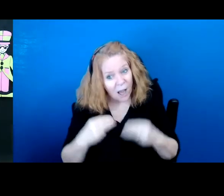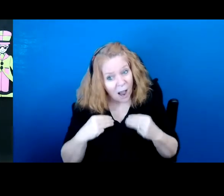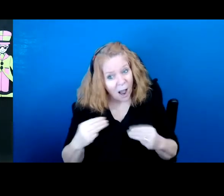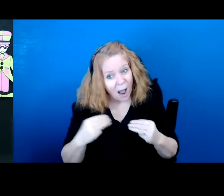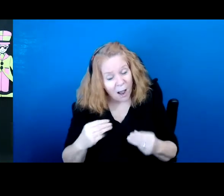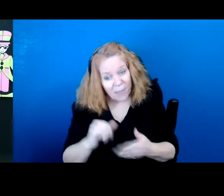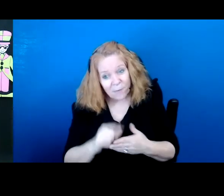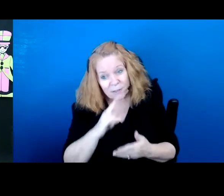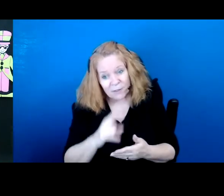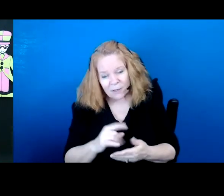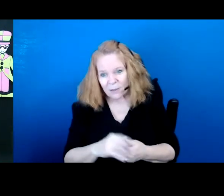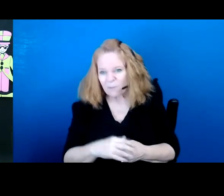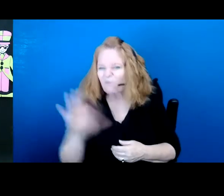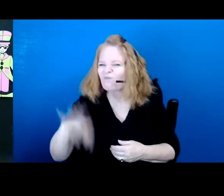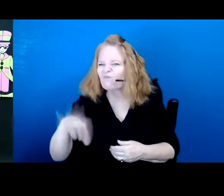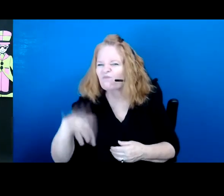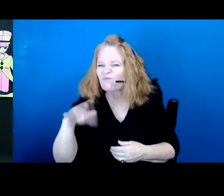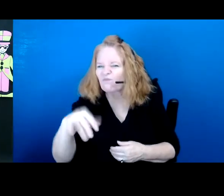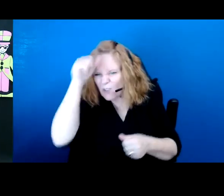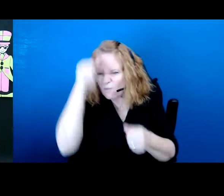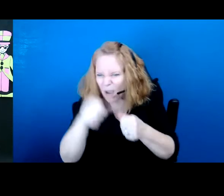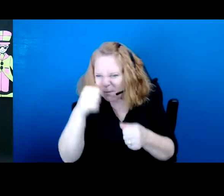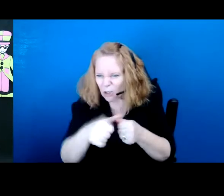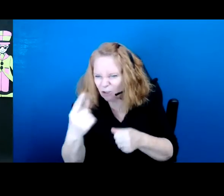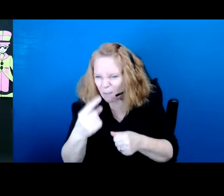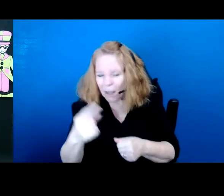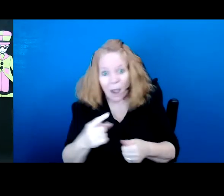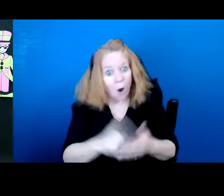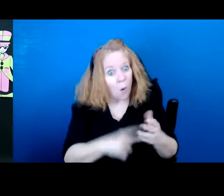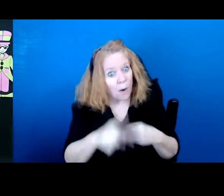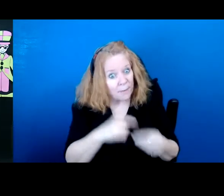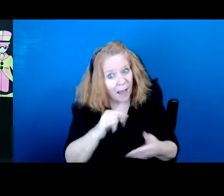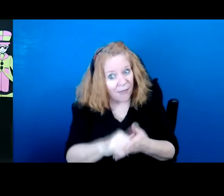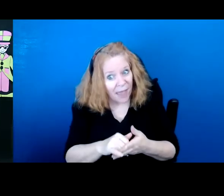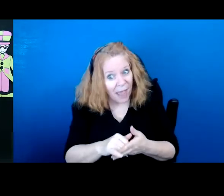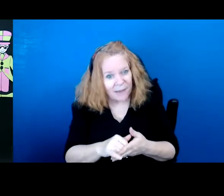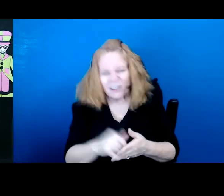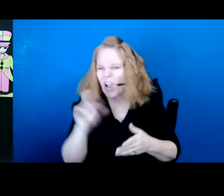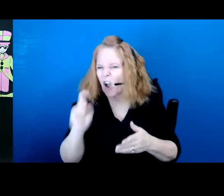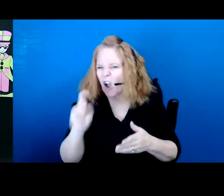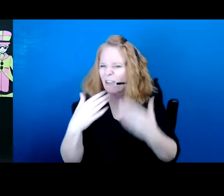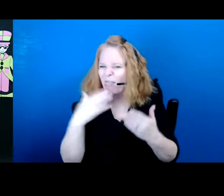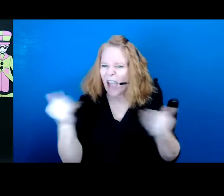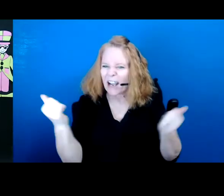eso fue encantador pequeño marvin y recuerda también bueno